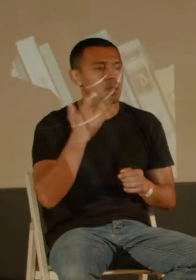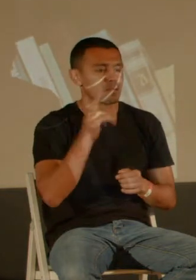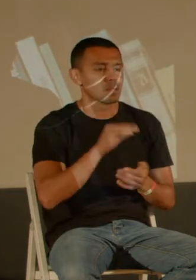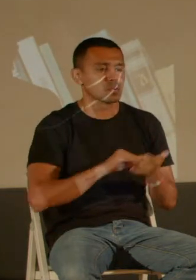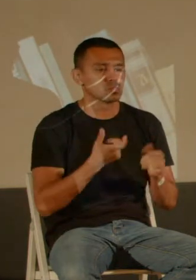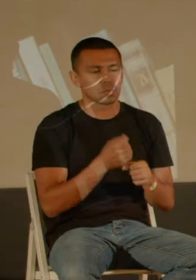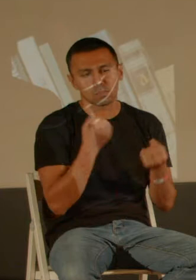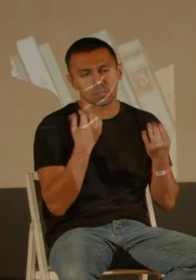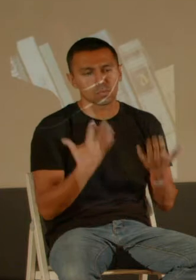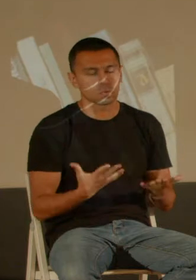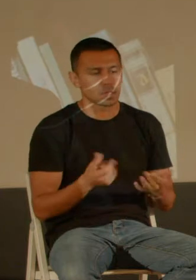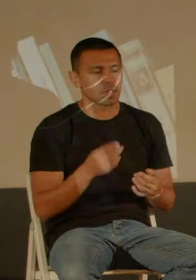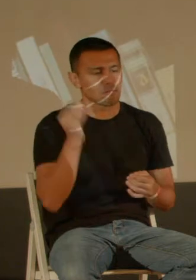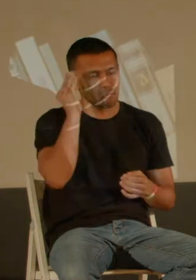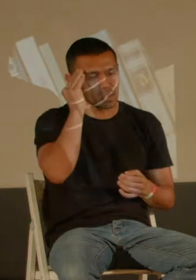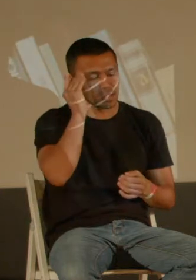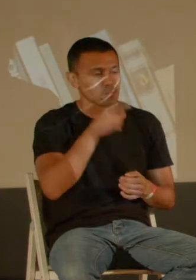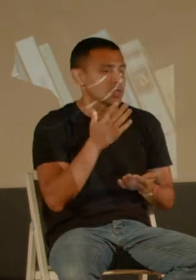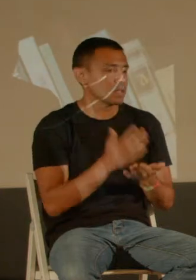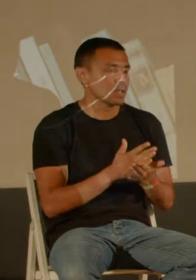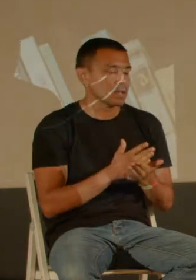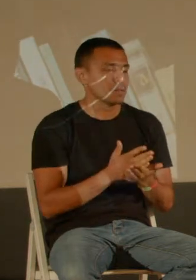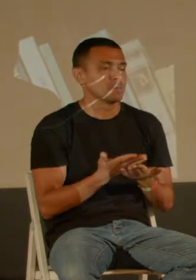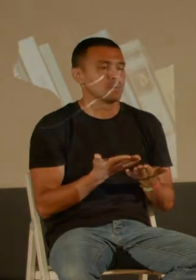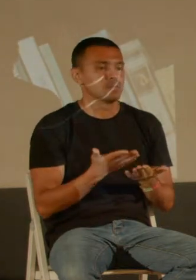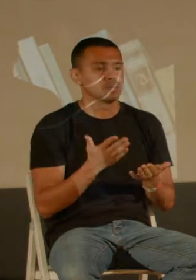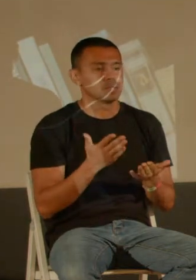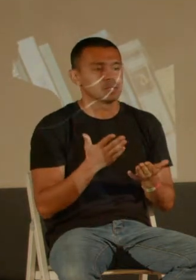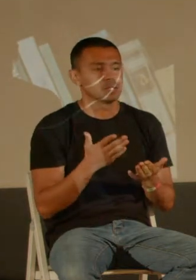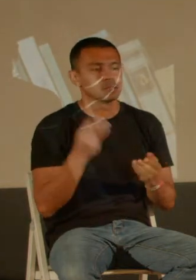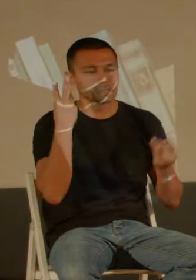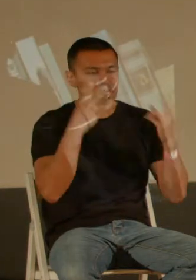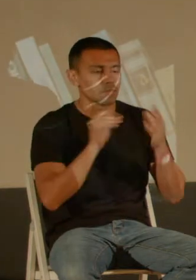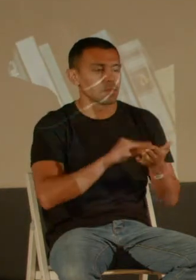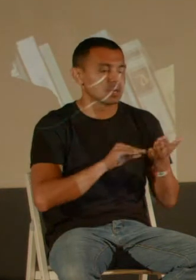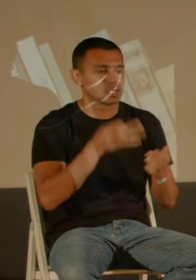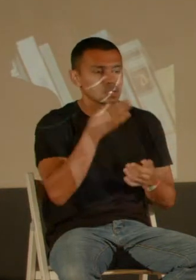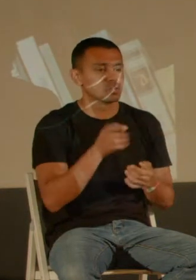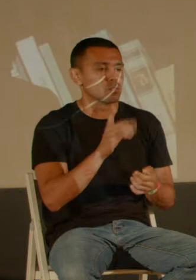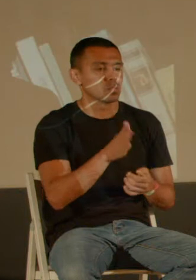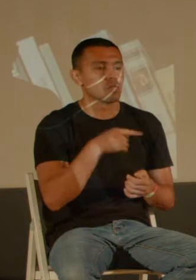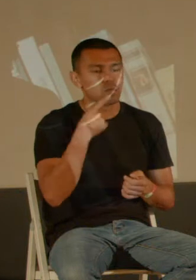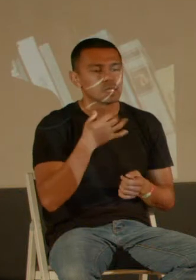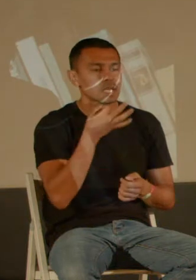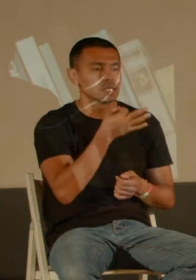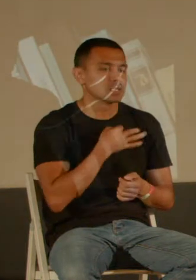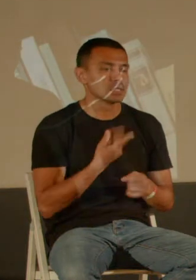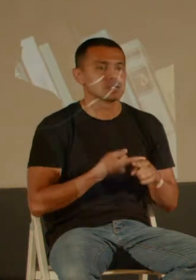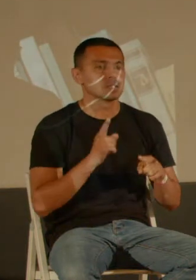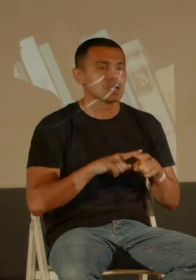вони пишуть досить просто, навмисне, і в них є певний стиль, як вони пишуть. Скажіть, що ви будете говорити, скажіть